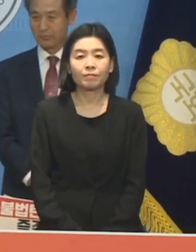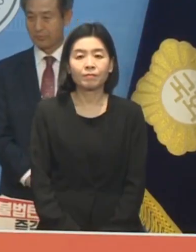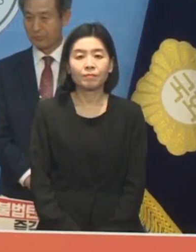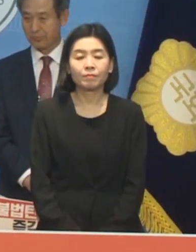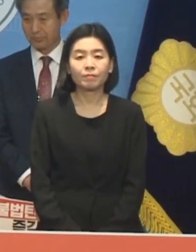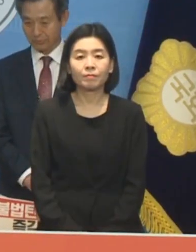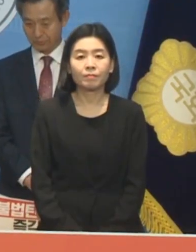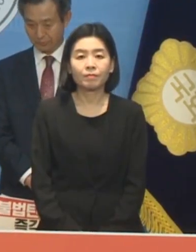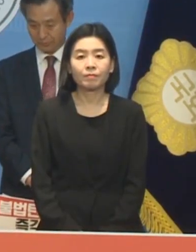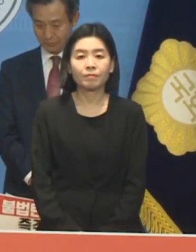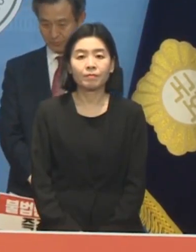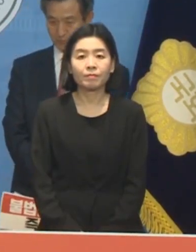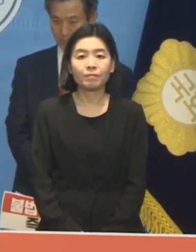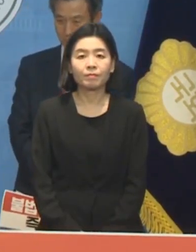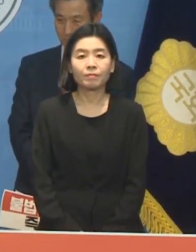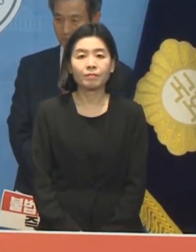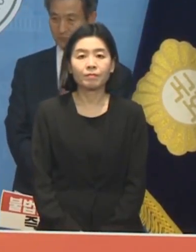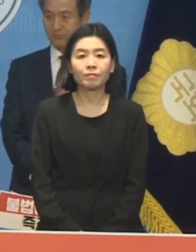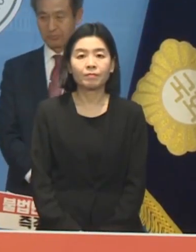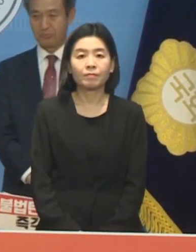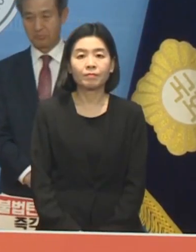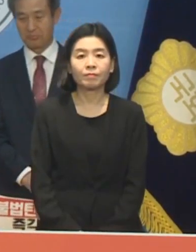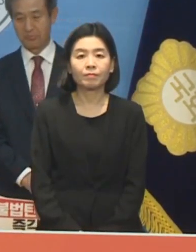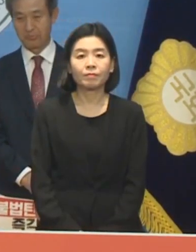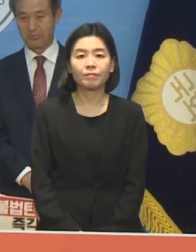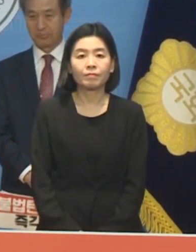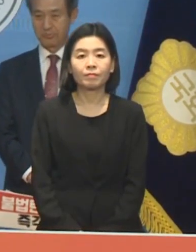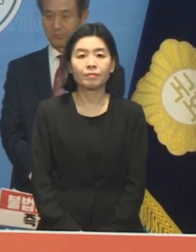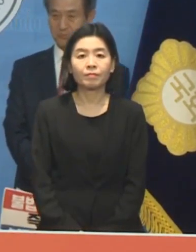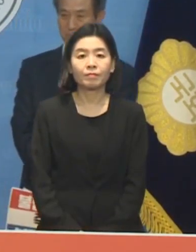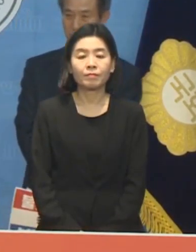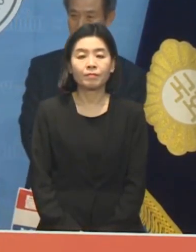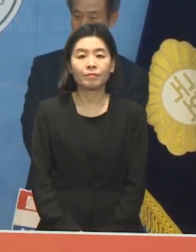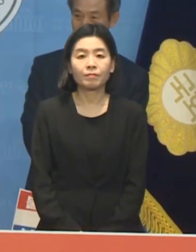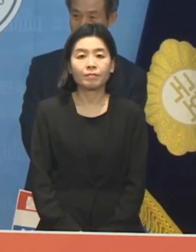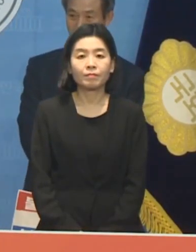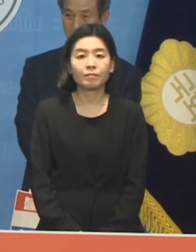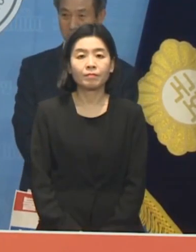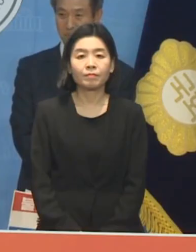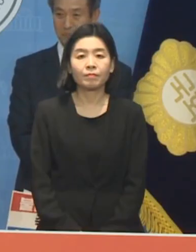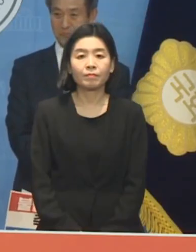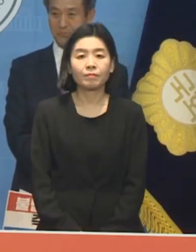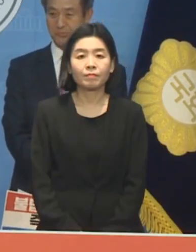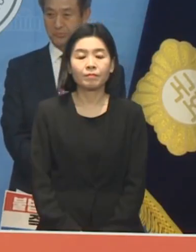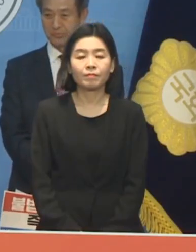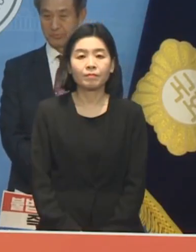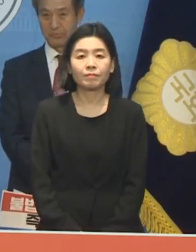요거를 조금 이렇게 하면 이렇게 내리고 저기 한번 좀 올리시고 하면 돼요. 저는 좀 키가 작아서.